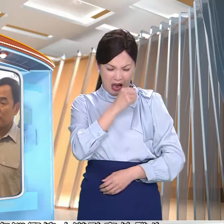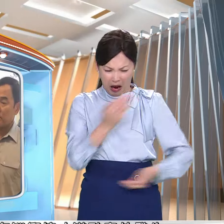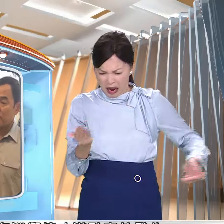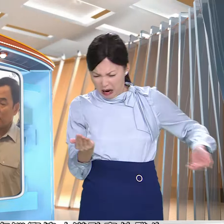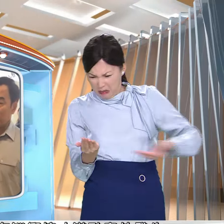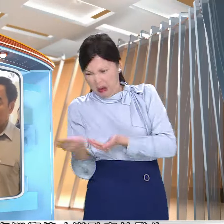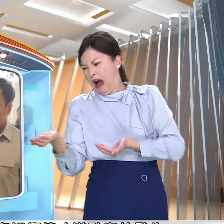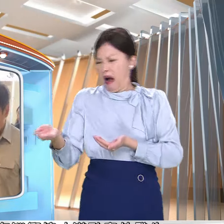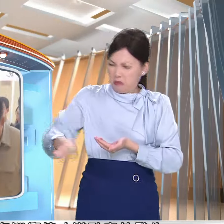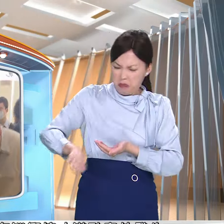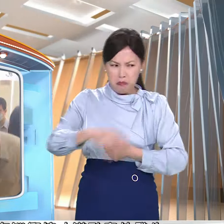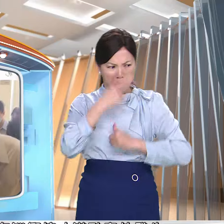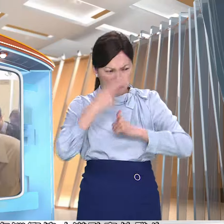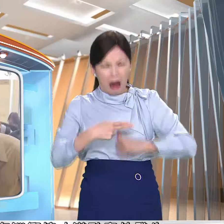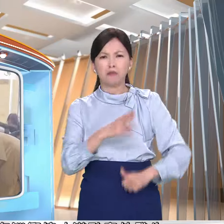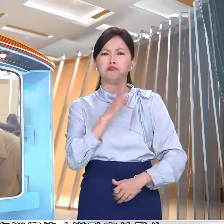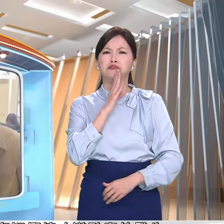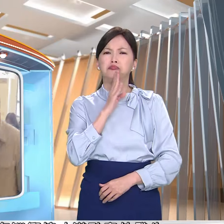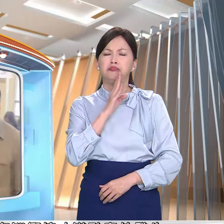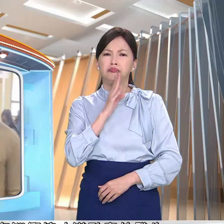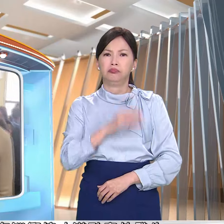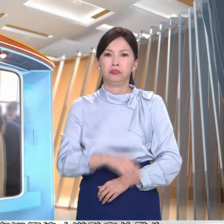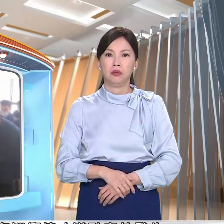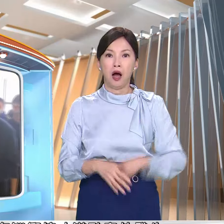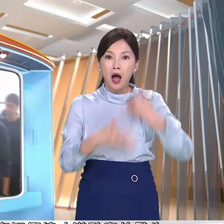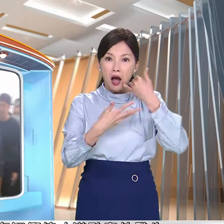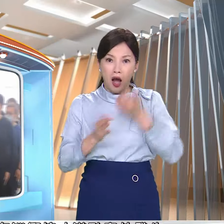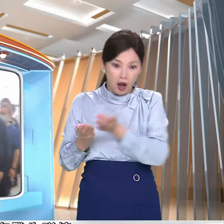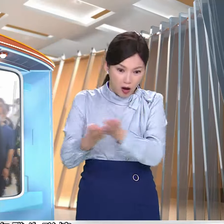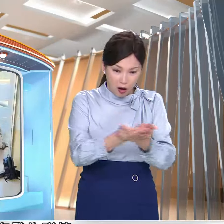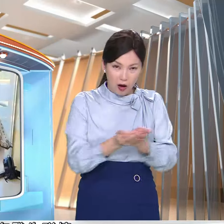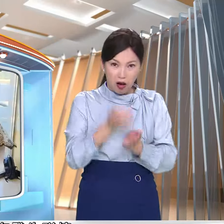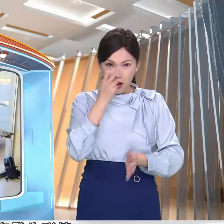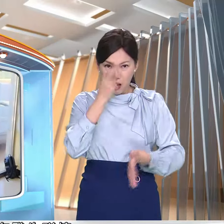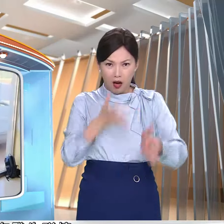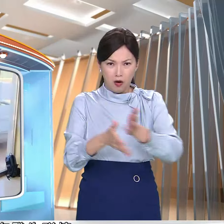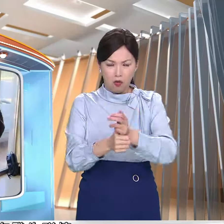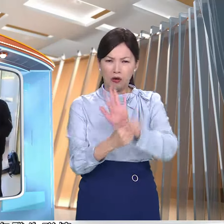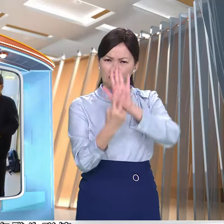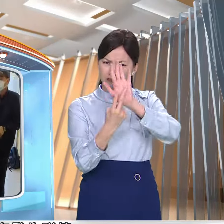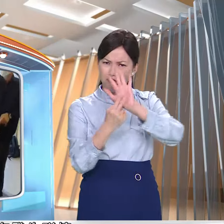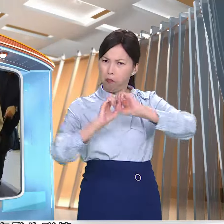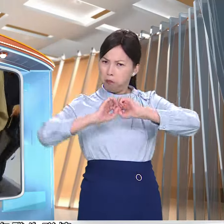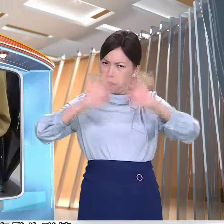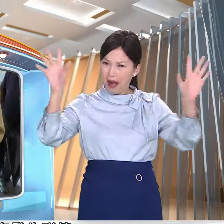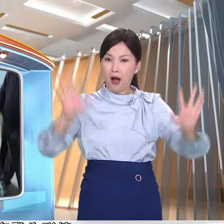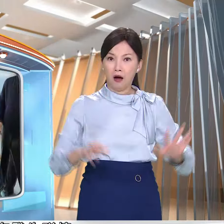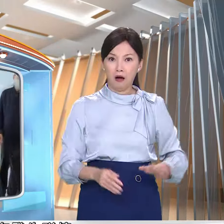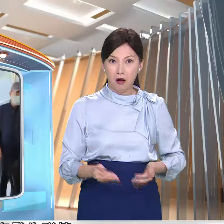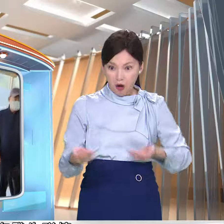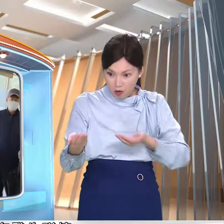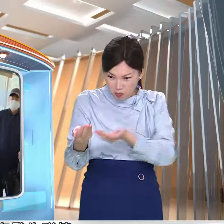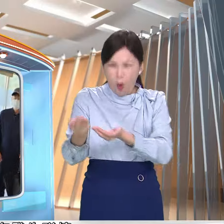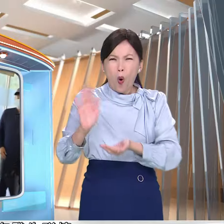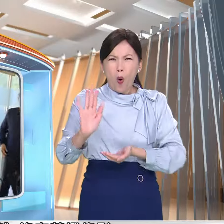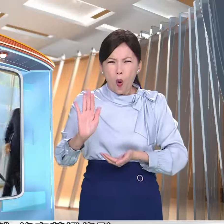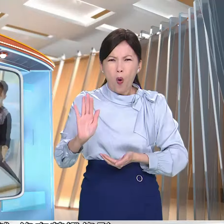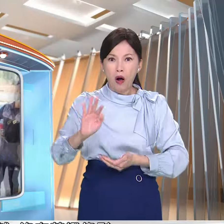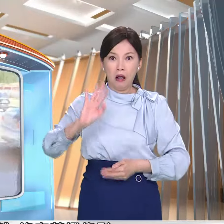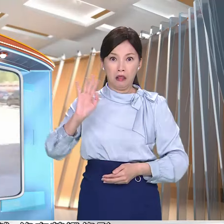致意外的发生。海巡署承认双方有发生碰撞，表示因